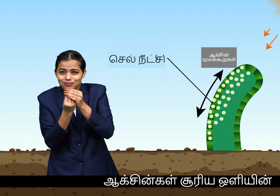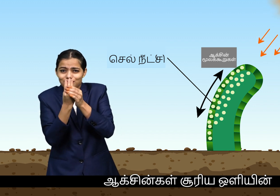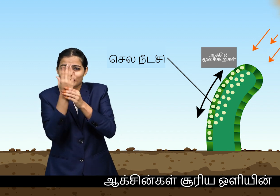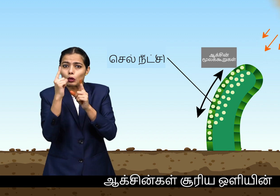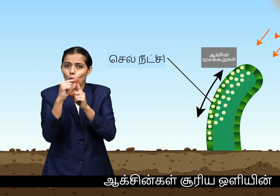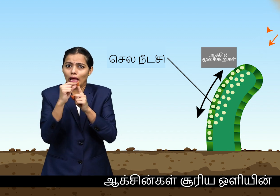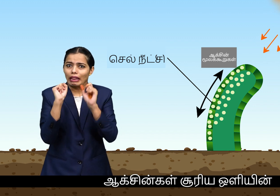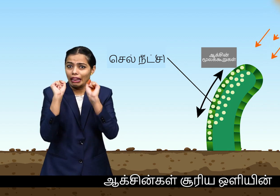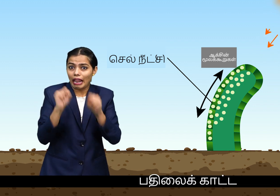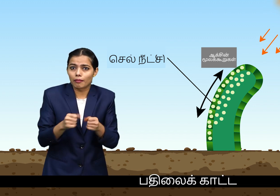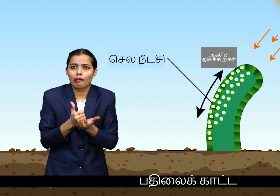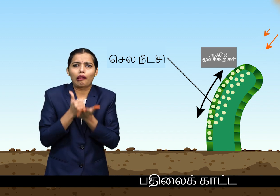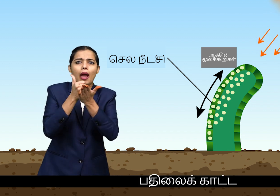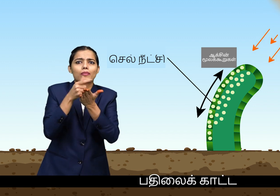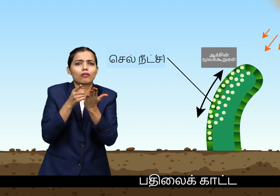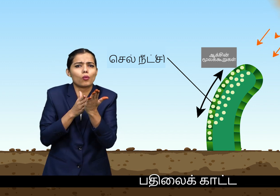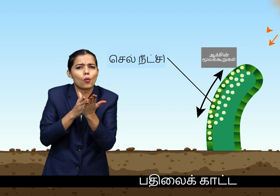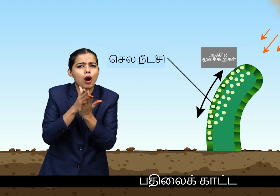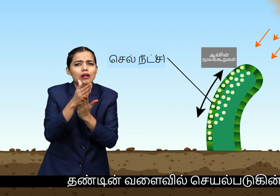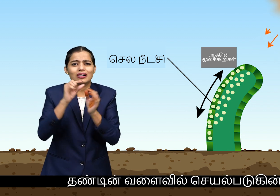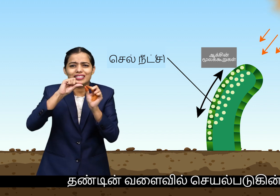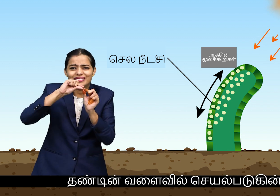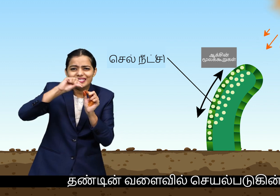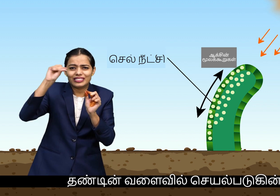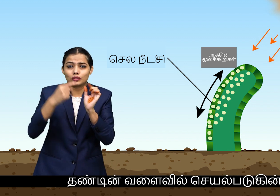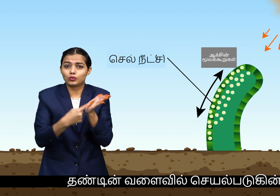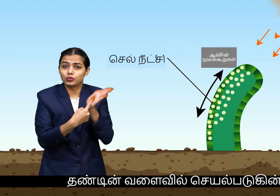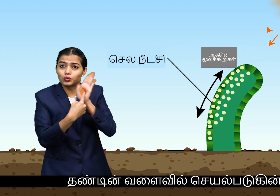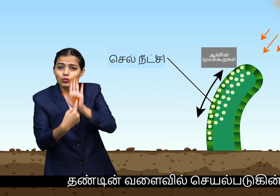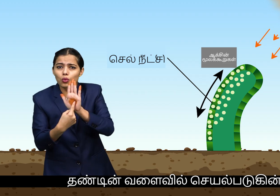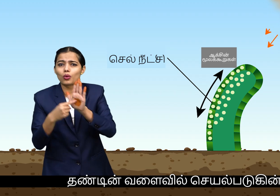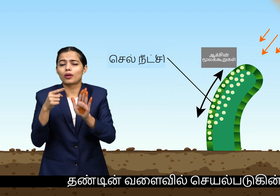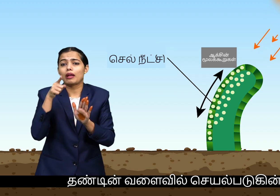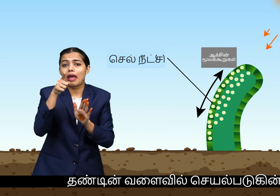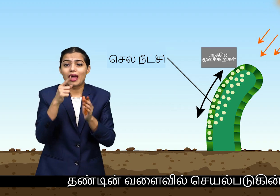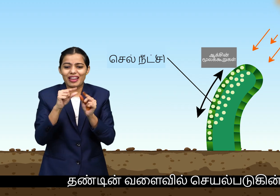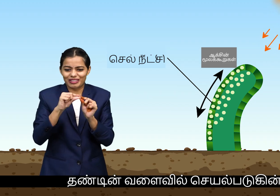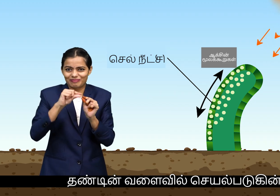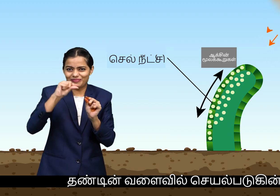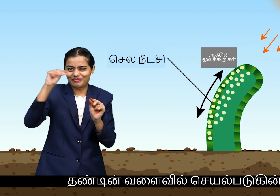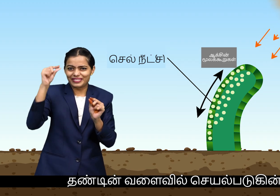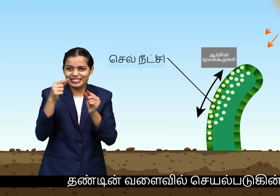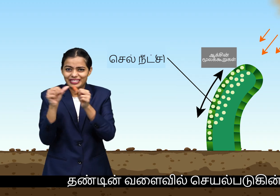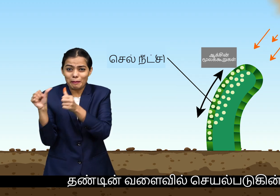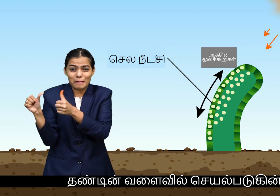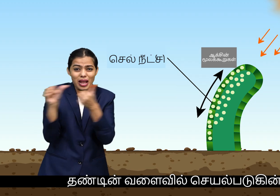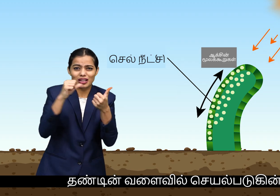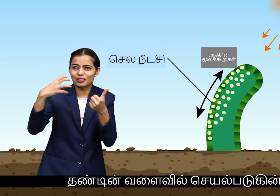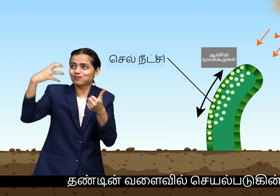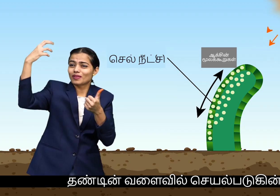ஆக்சின்கள் சூரிய ஒளியின் எதிர்வினையை காட்ட தண்டின் வளைவில் செயல்படுகின்றன.